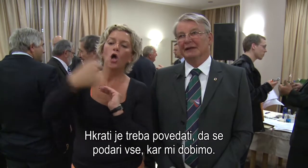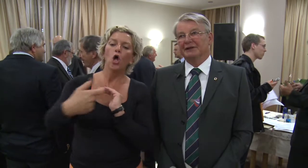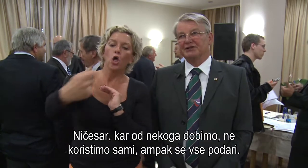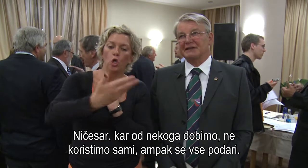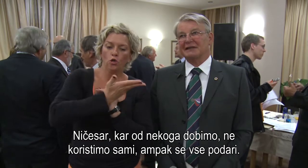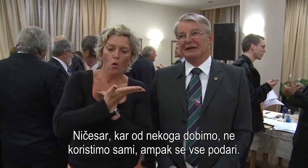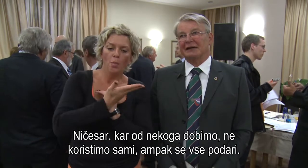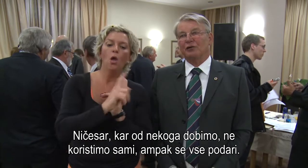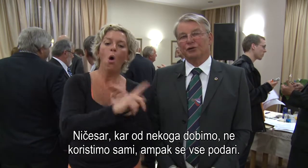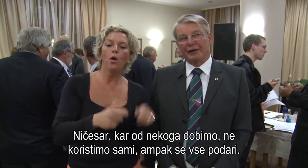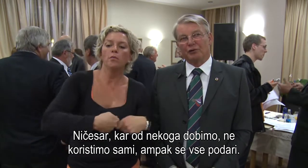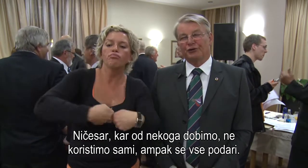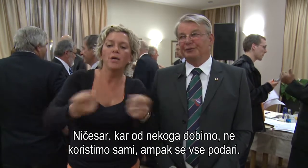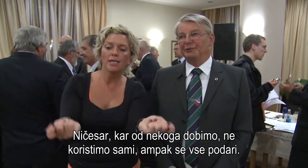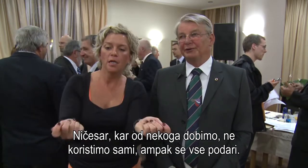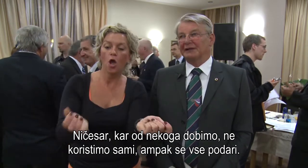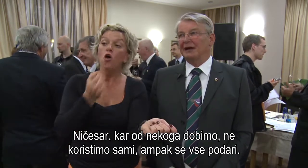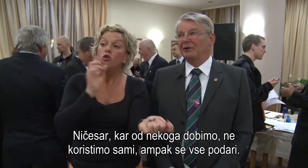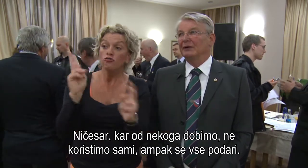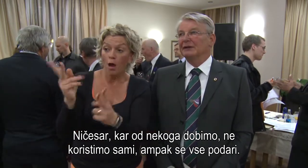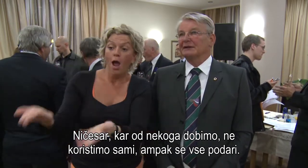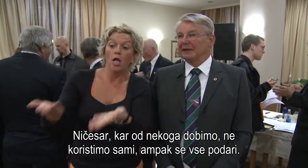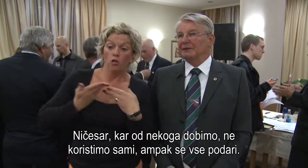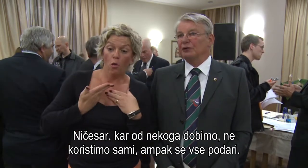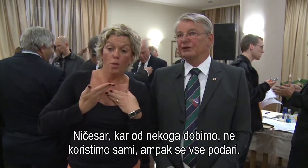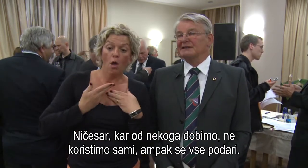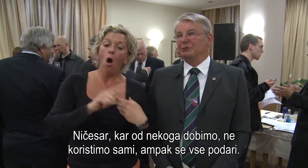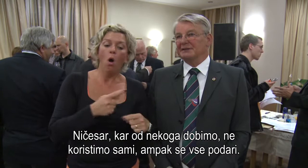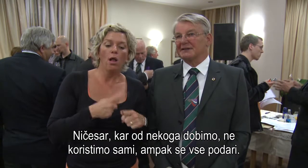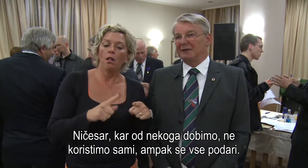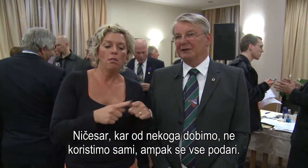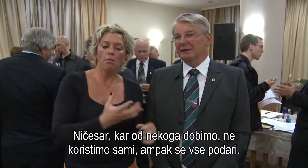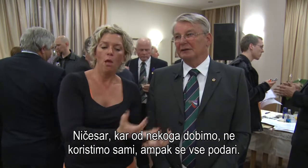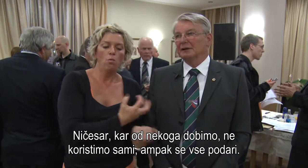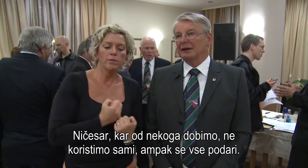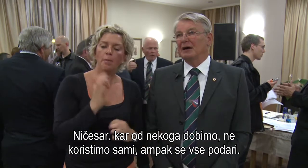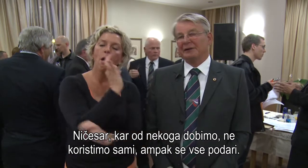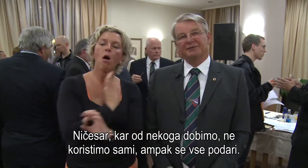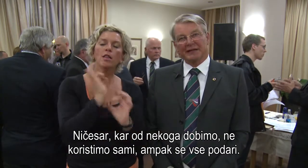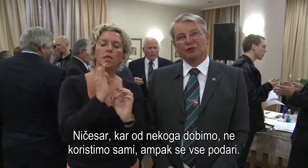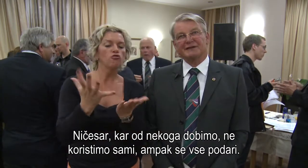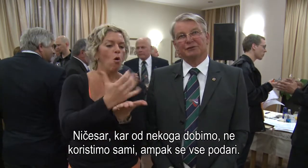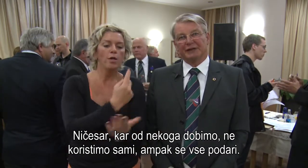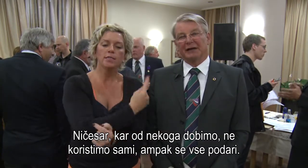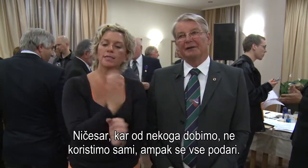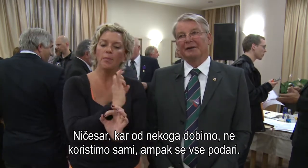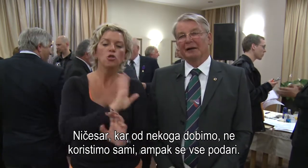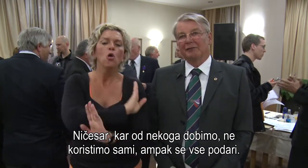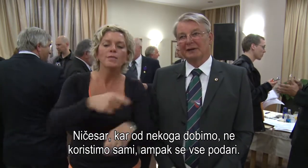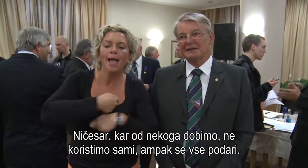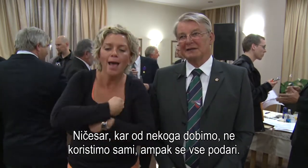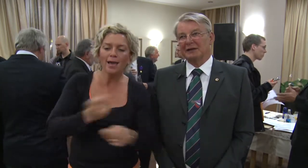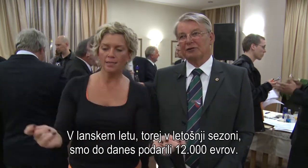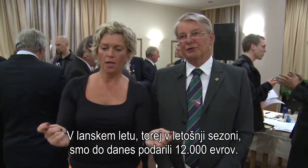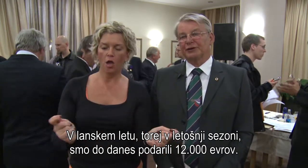Torej, ničesar, kar od nekoga dobimo, ne dajemo, ne koristimo mi sami, ampak vse to se donira.